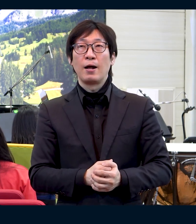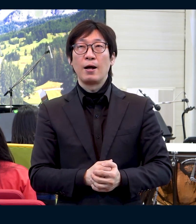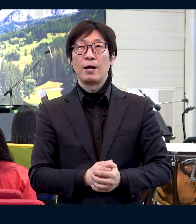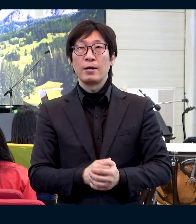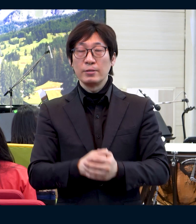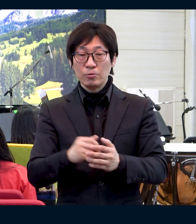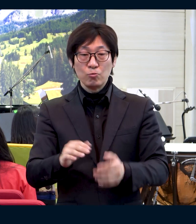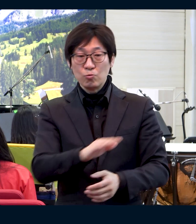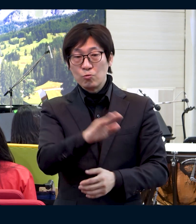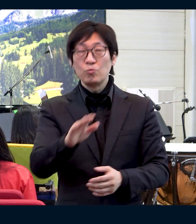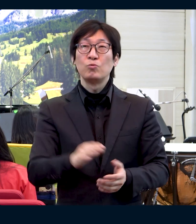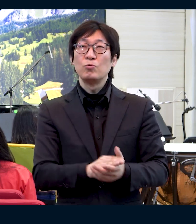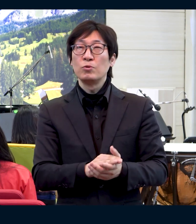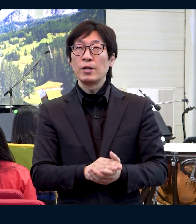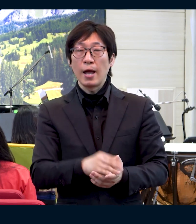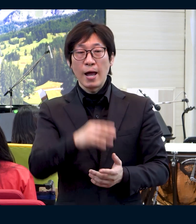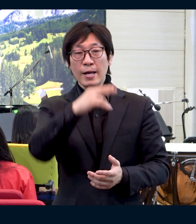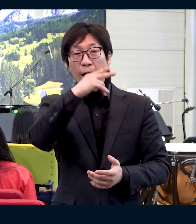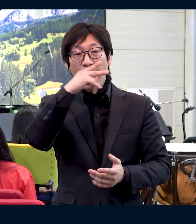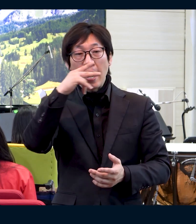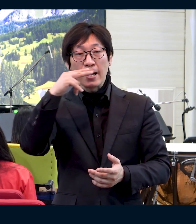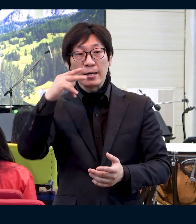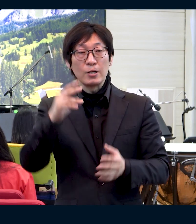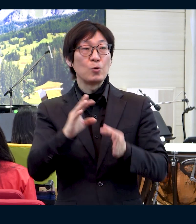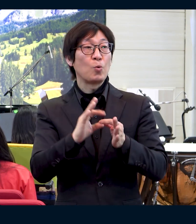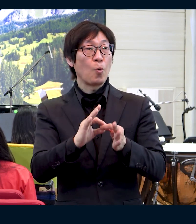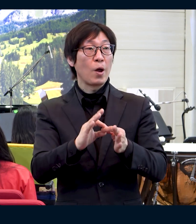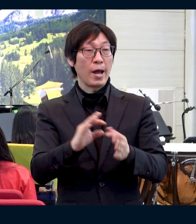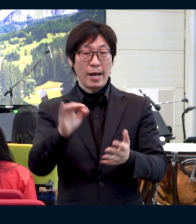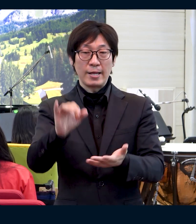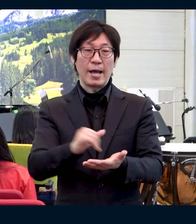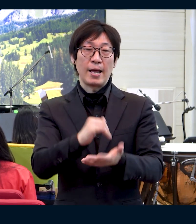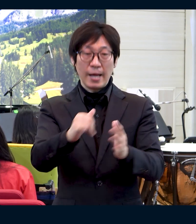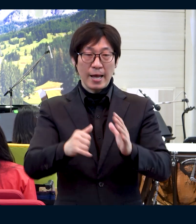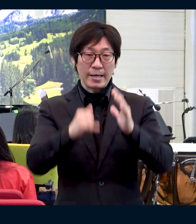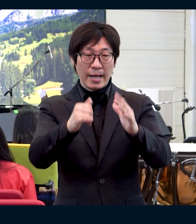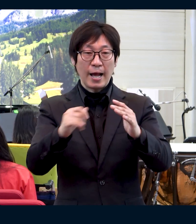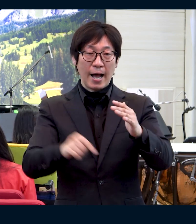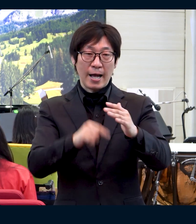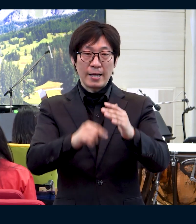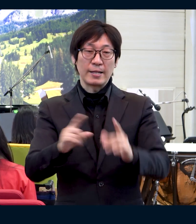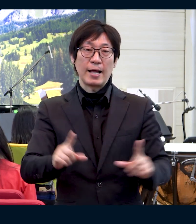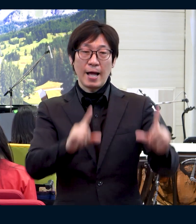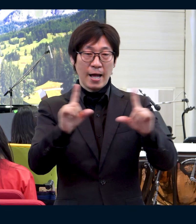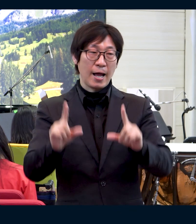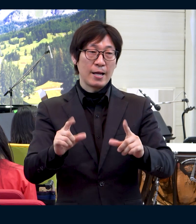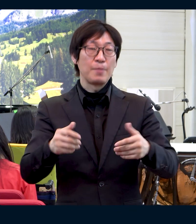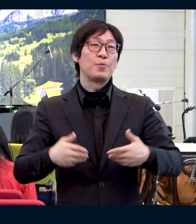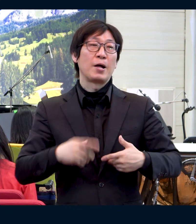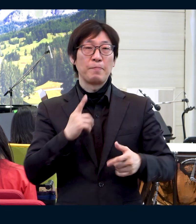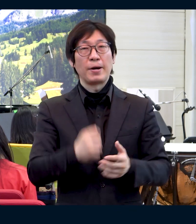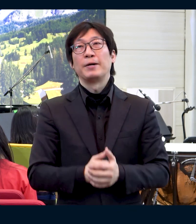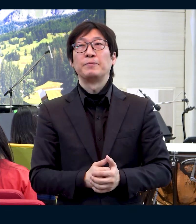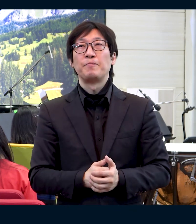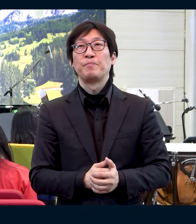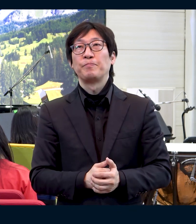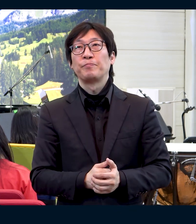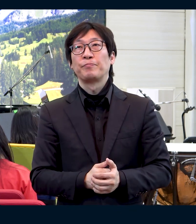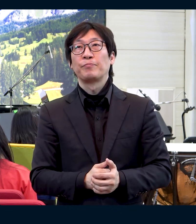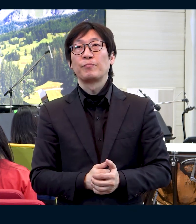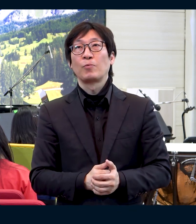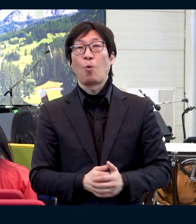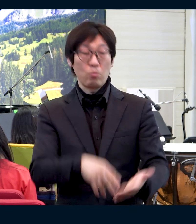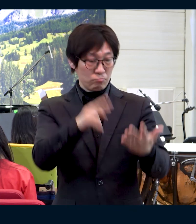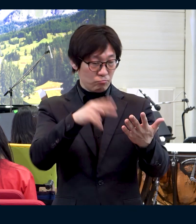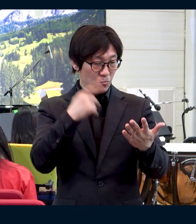수 없고 우리들의 은은한 그 향기를 통해서 너희는 세상 가운데 살아야 된다라고 말해주고 있는 것입니다.